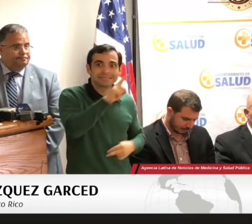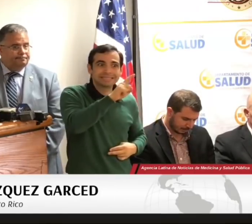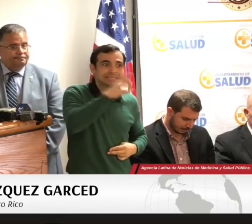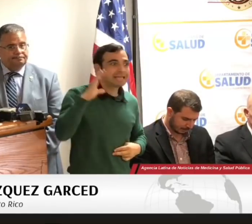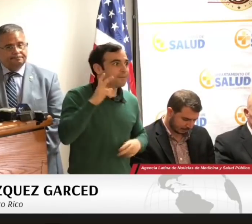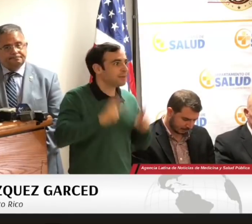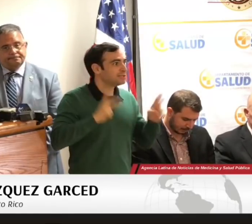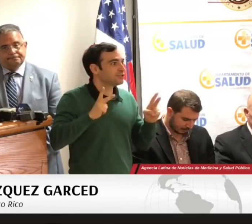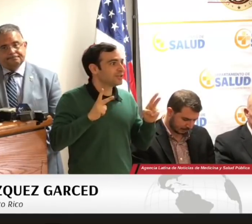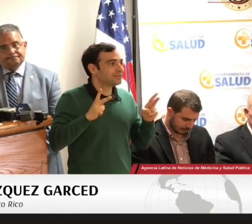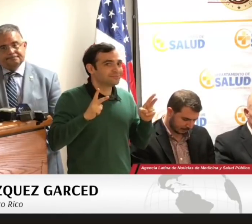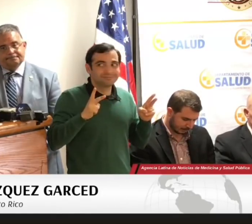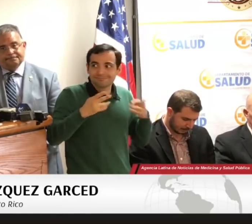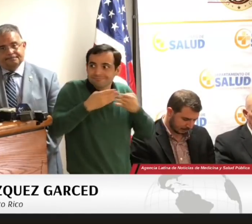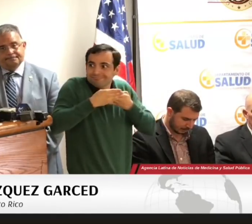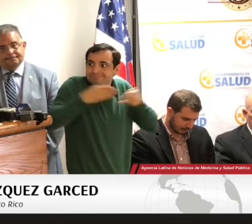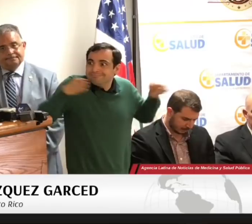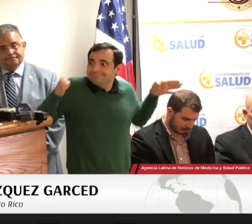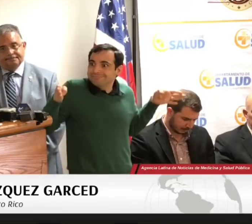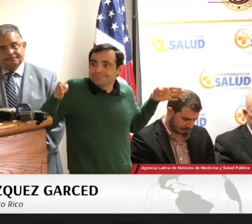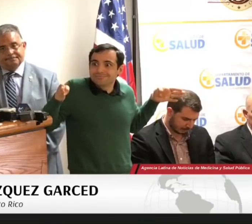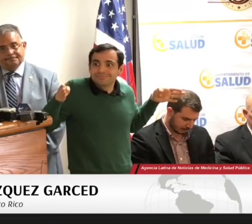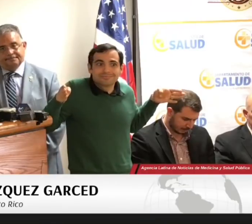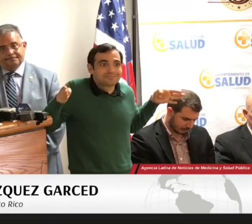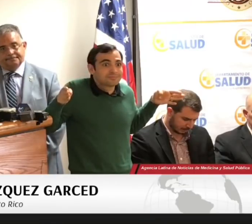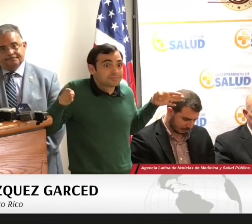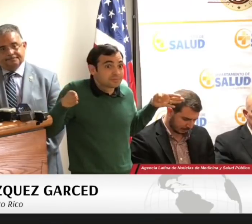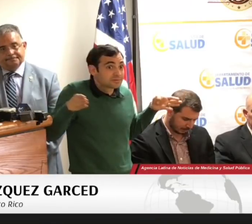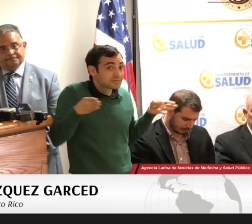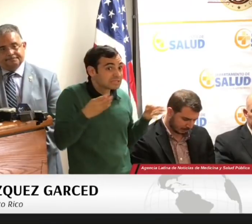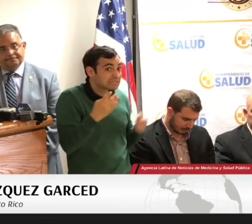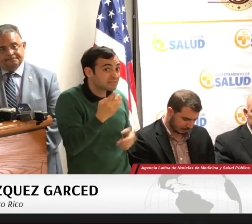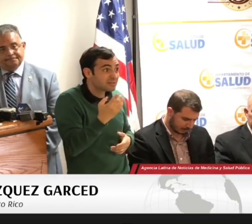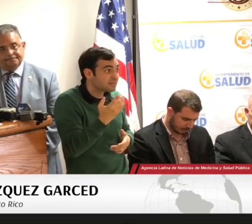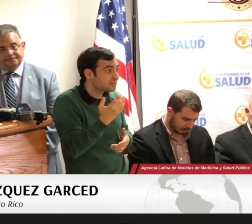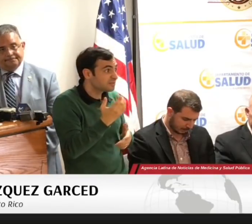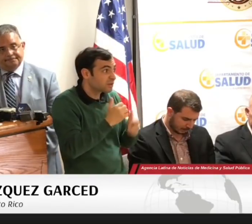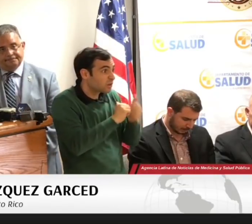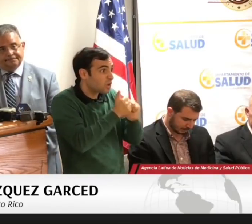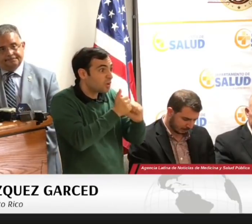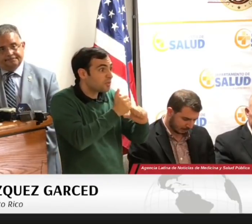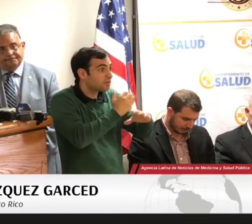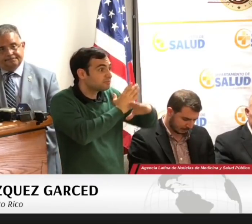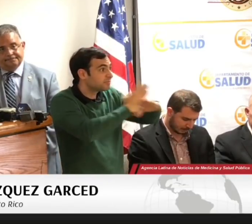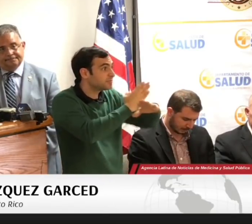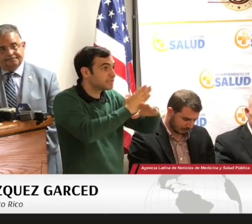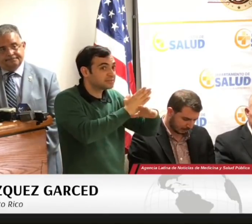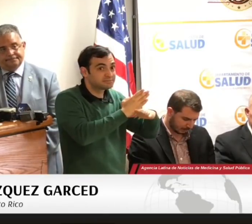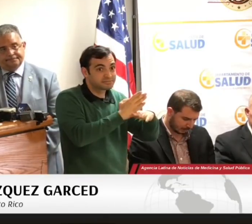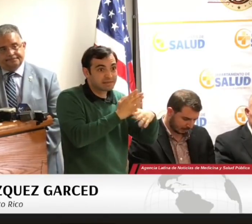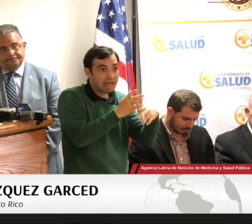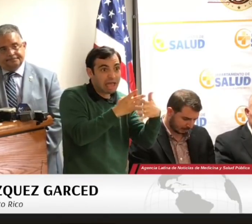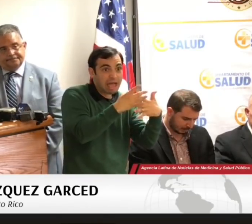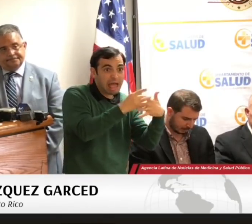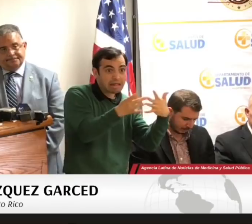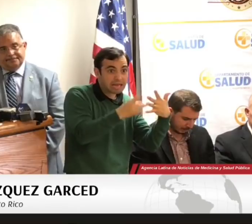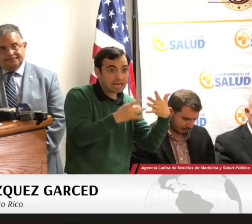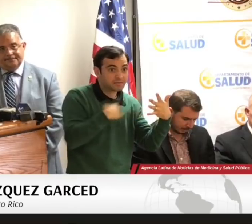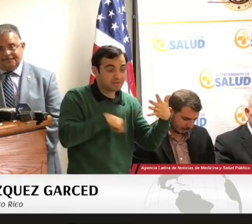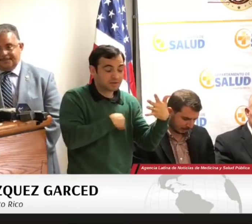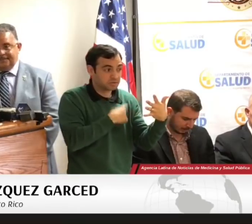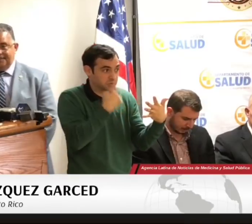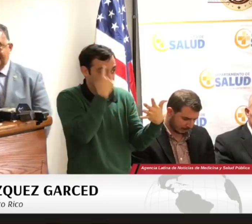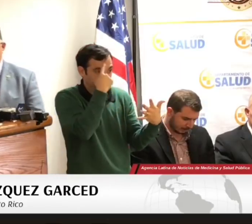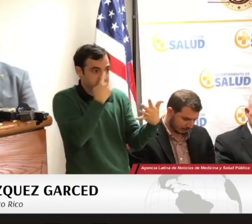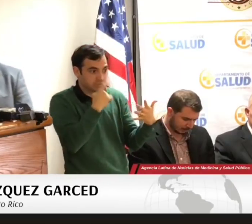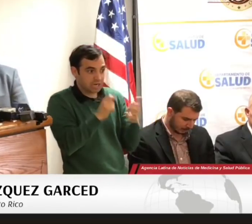aglutinadas entre cuatro paredes. ¿Hay algunas medidas de prevención o alternativas que se estén contemplando en la manera en que se van a